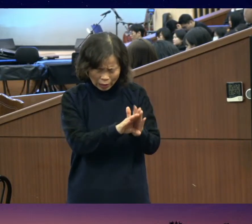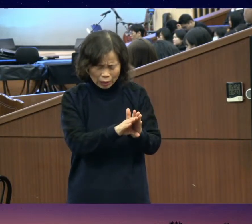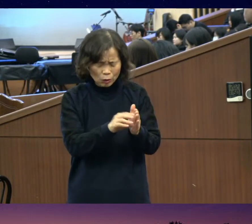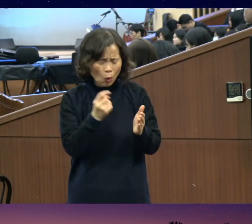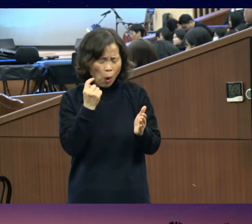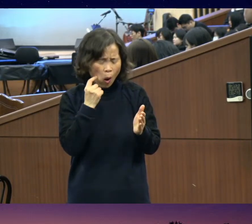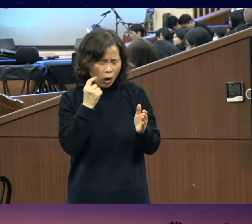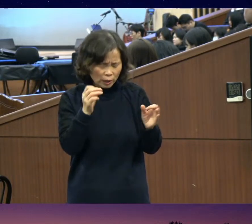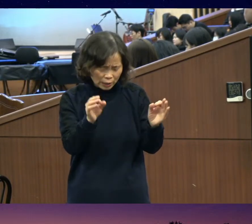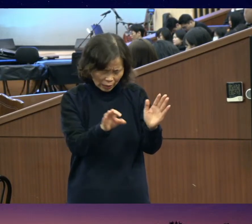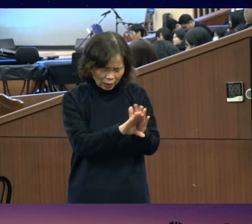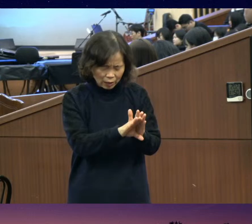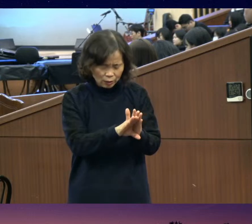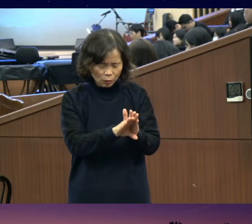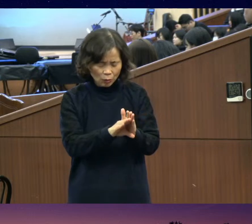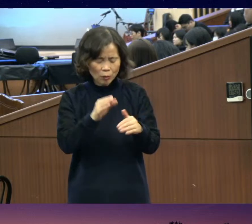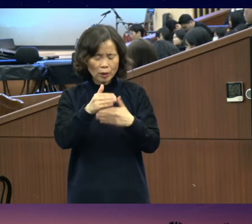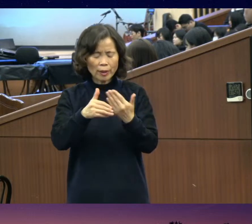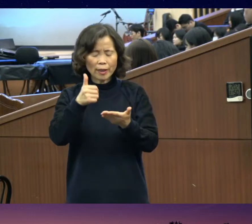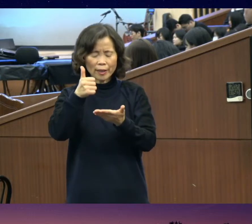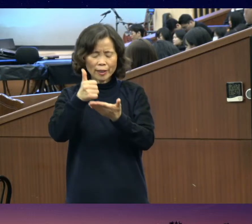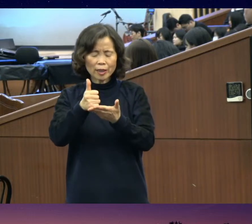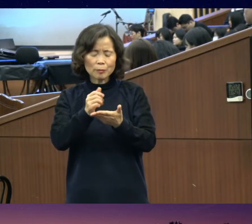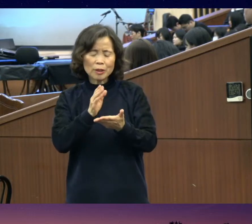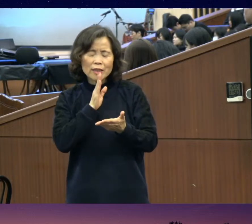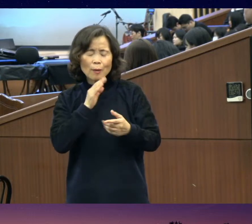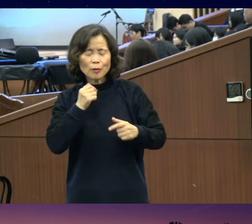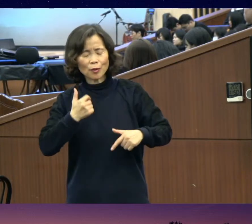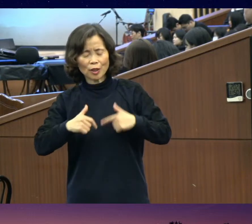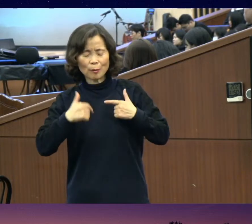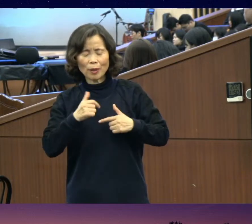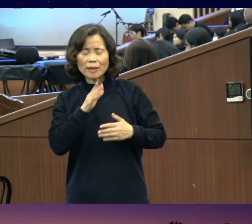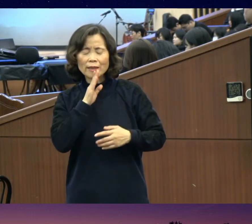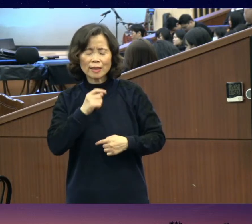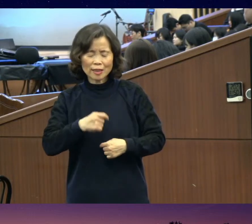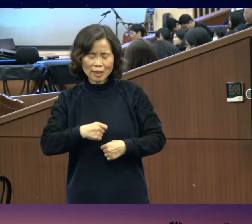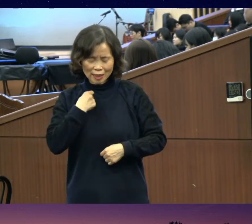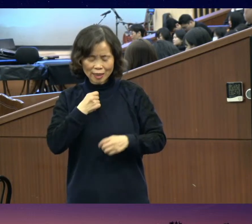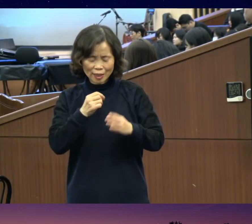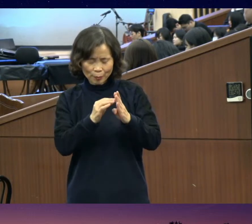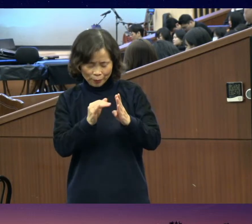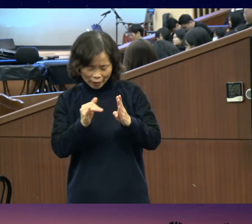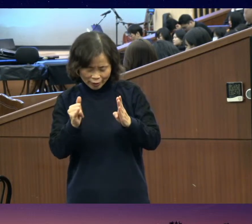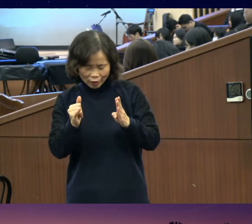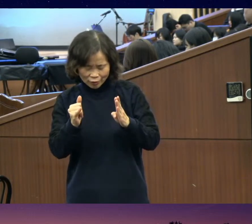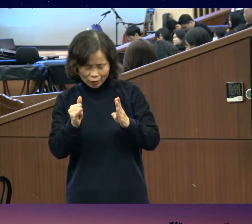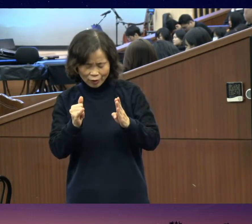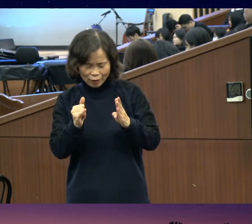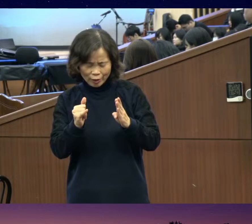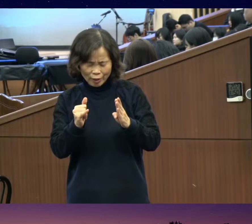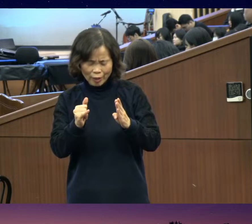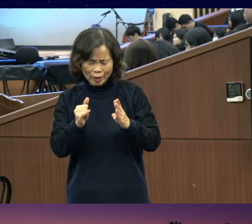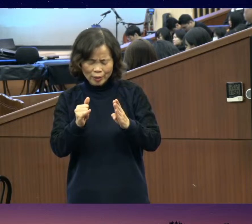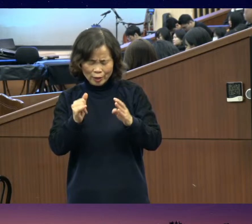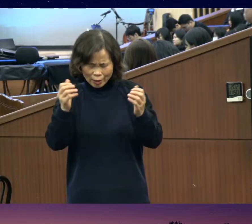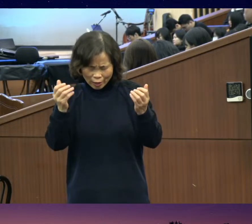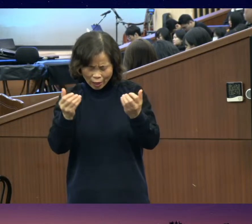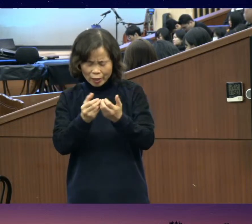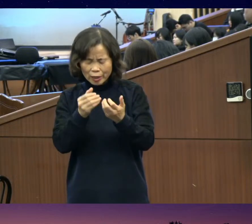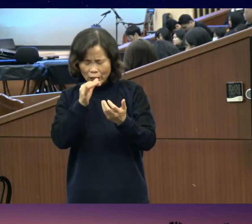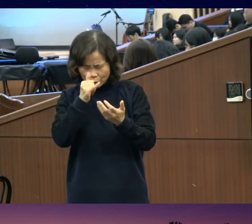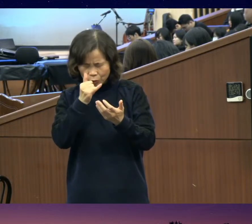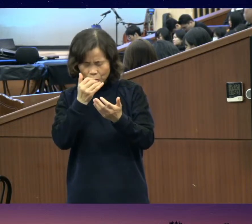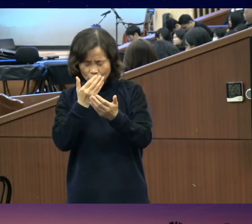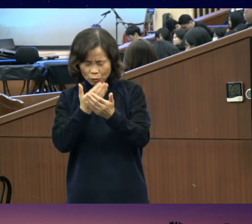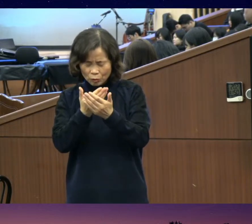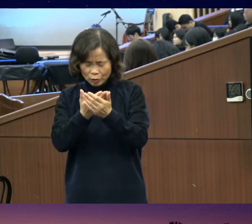하여 주시옵시고 하나님이 참으로 기뻐하시는 신실한 백성들이 하나님 이 땅 가운데 가득할 수 있도록